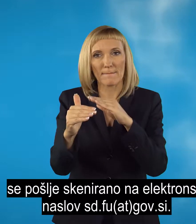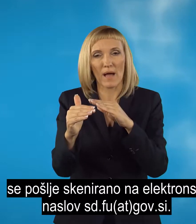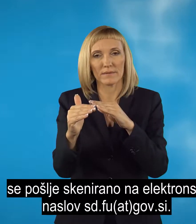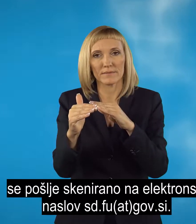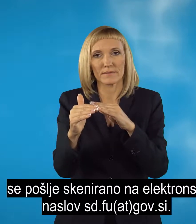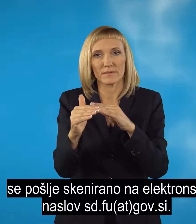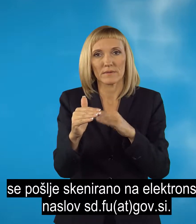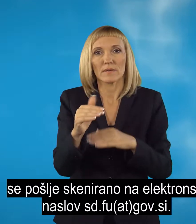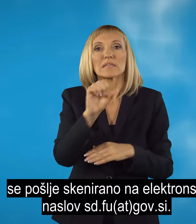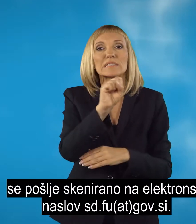naslov